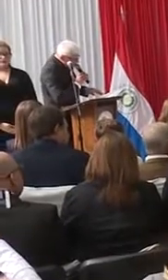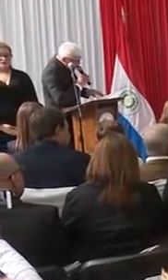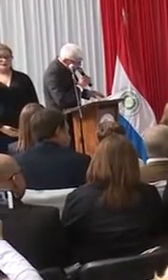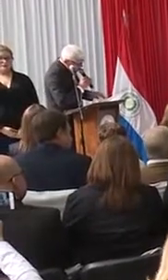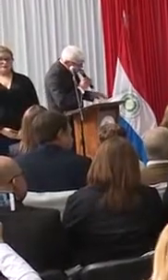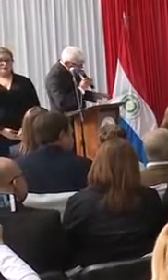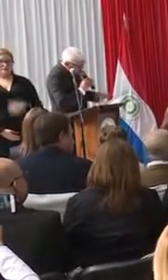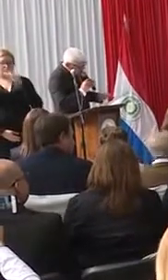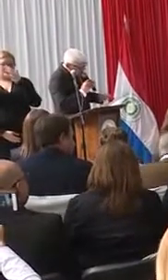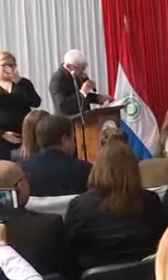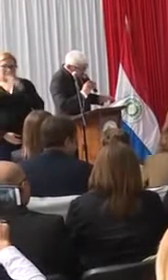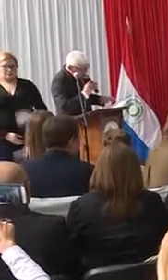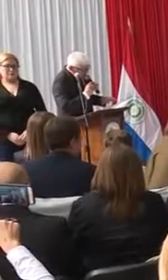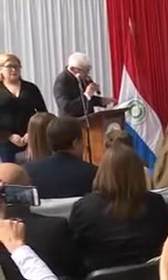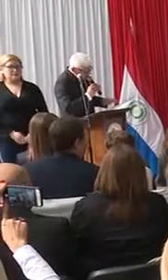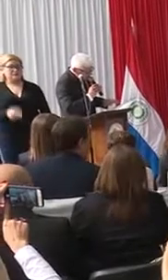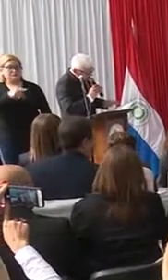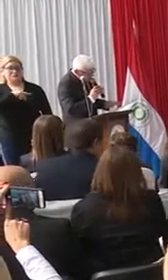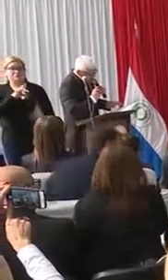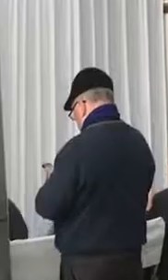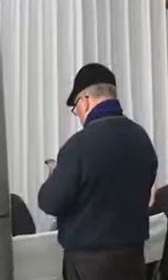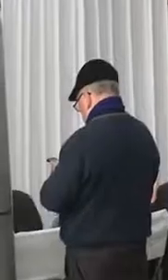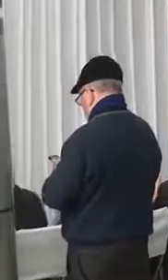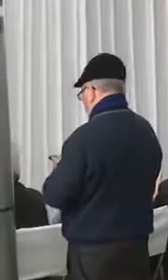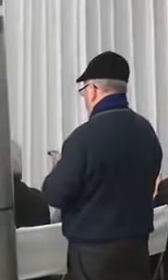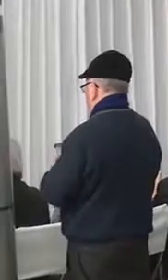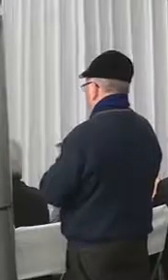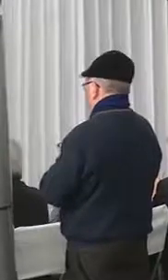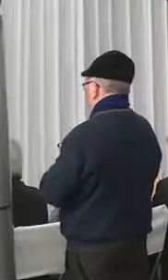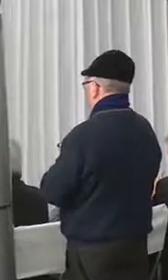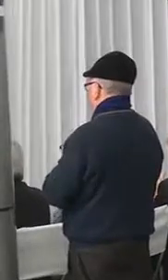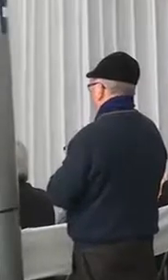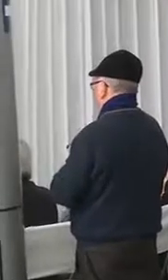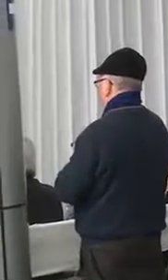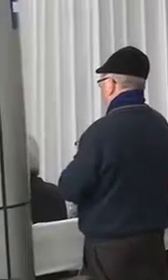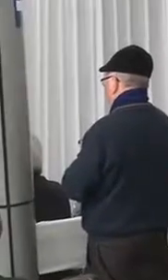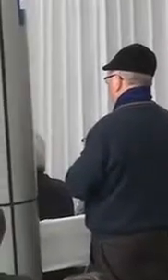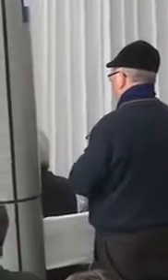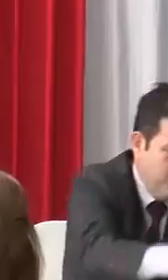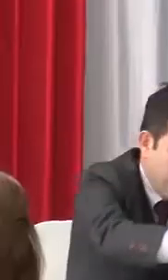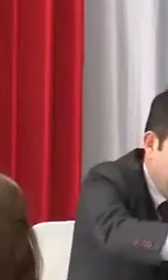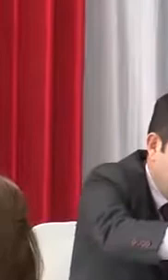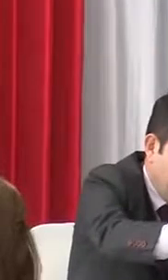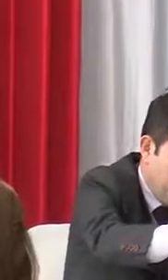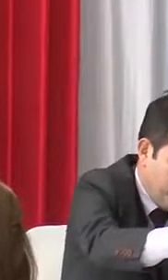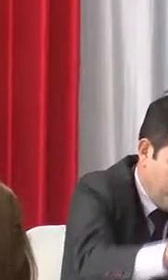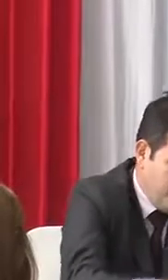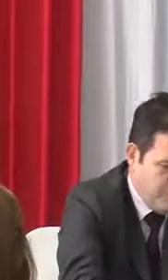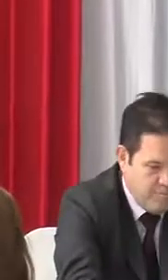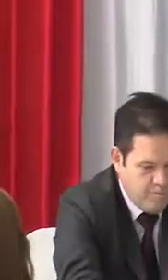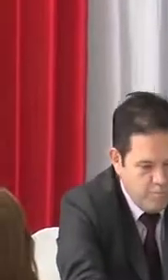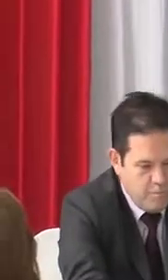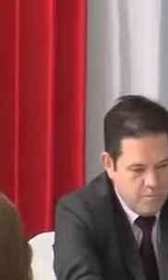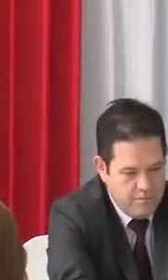consejo. Tenemos realmente muchos desafíos como sistema de salud y estamos en sintonía plena con el